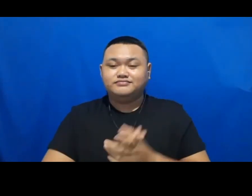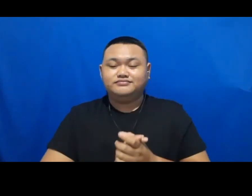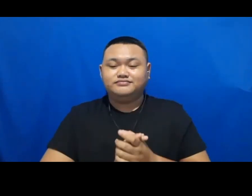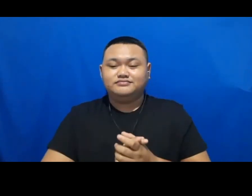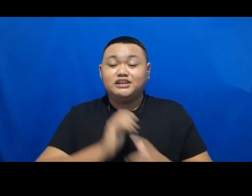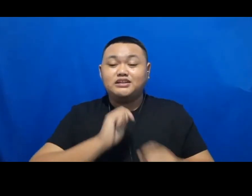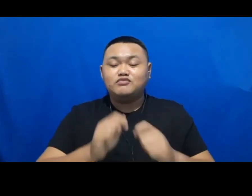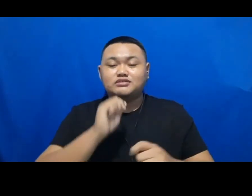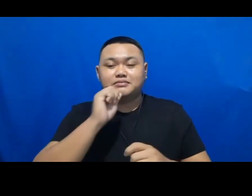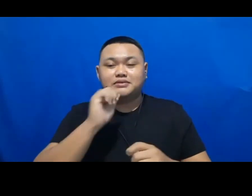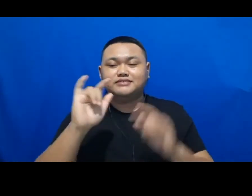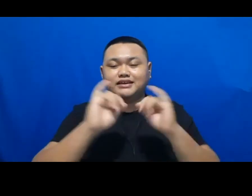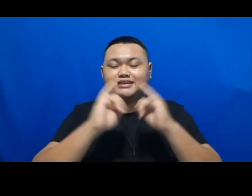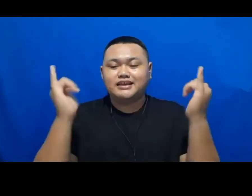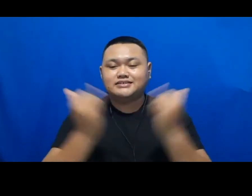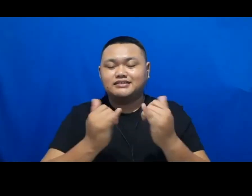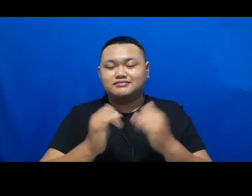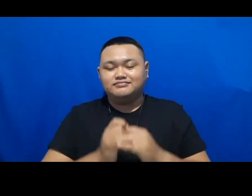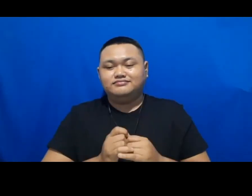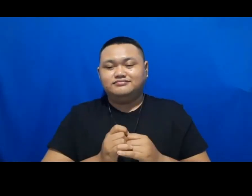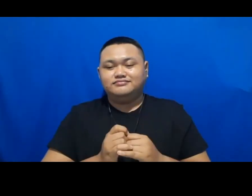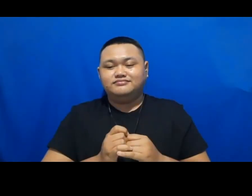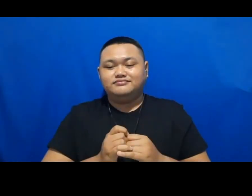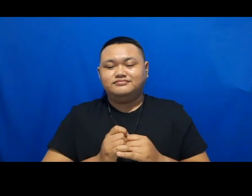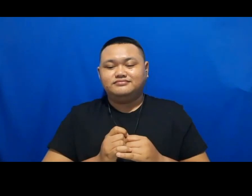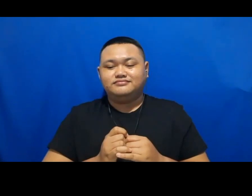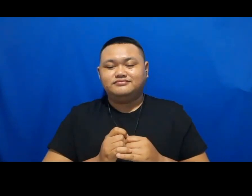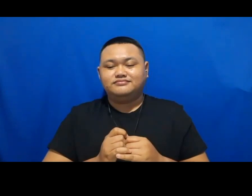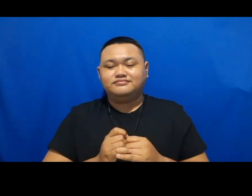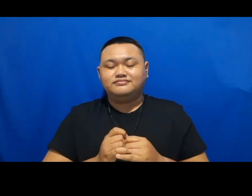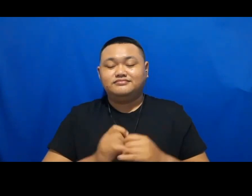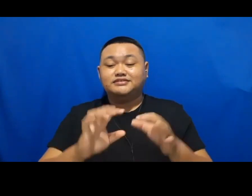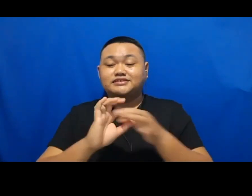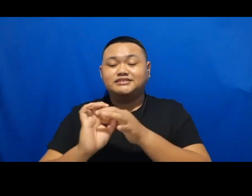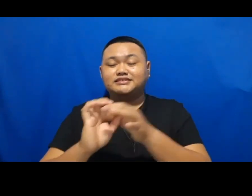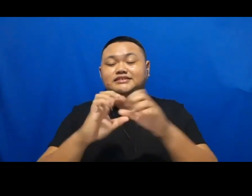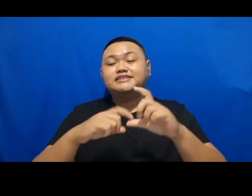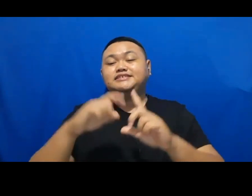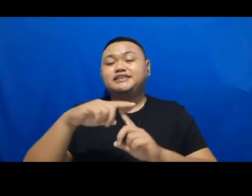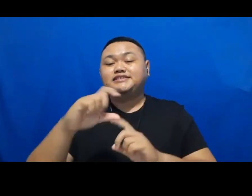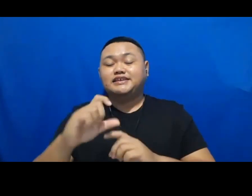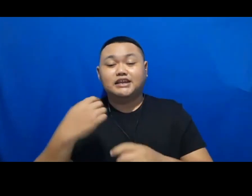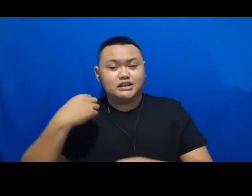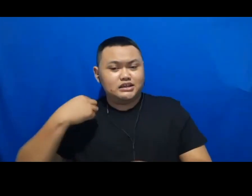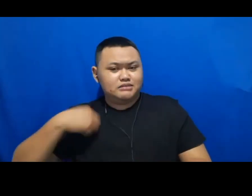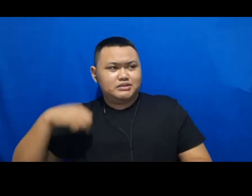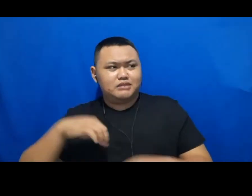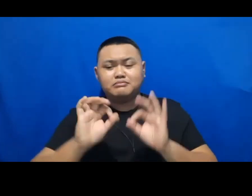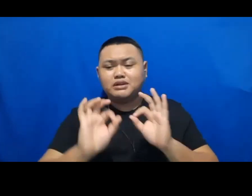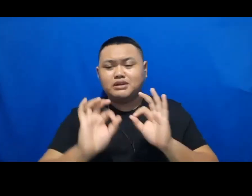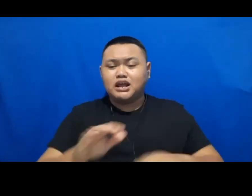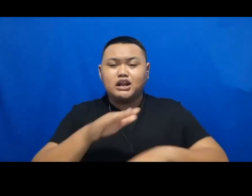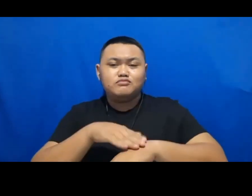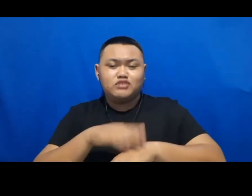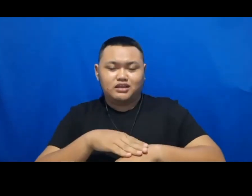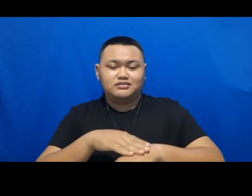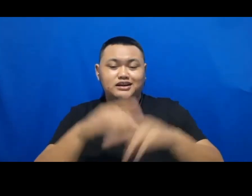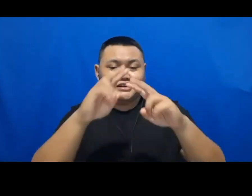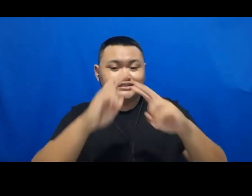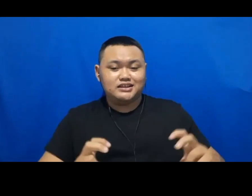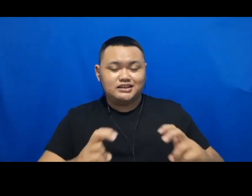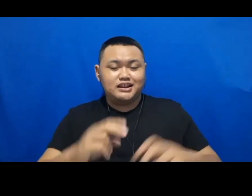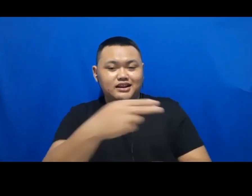laki-laki kelihatan yang lebih kompeten itu yang lebih lebih maju di depan gitu, nggak takut gitu, dan punya